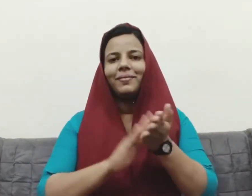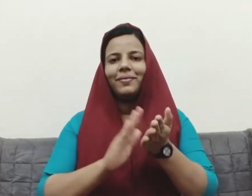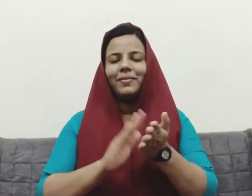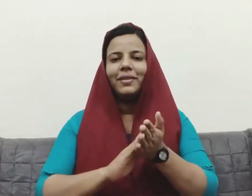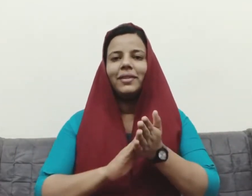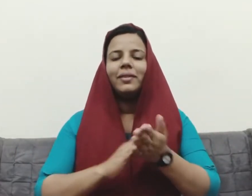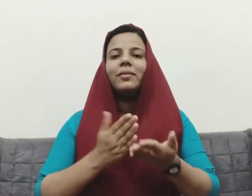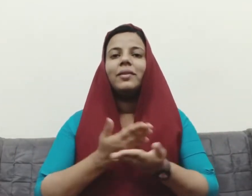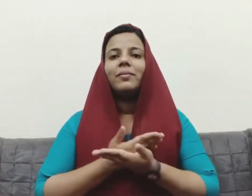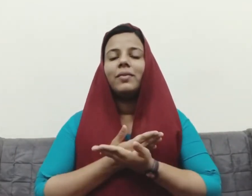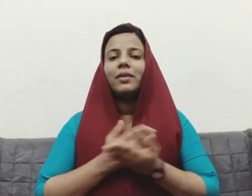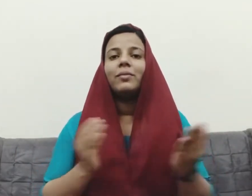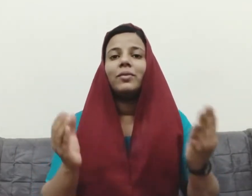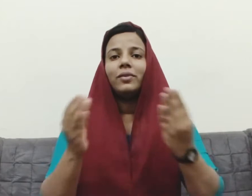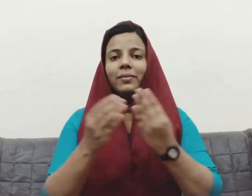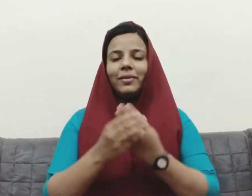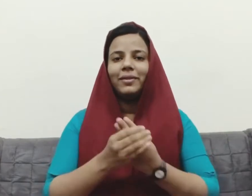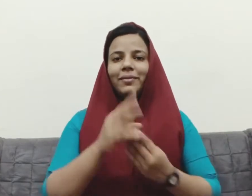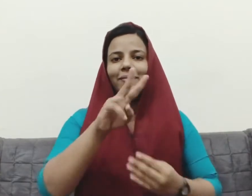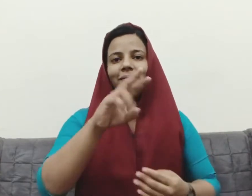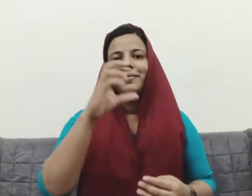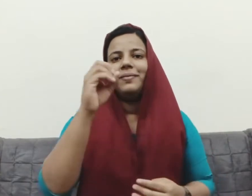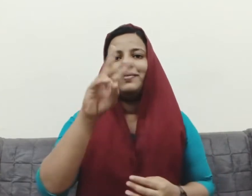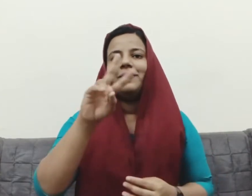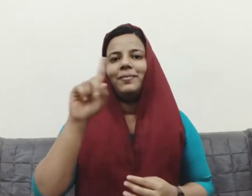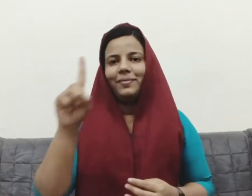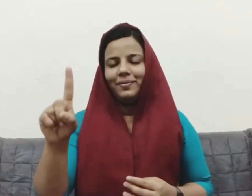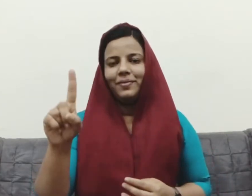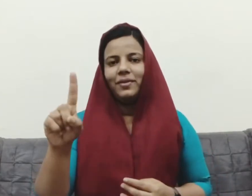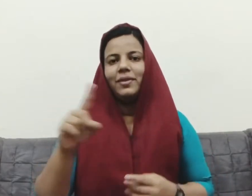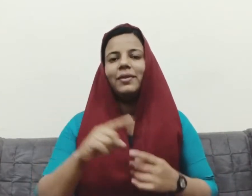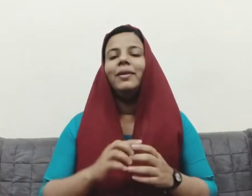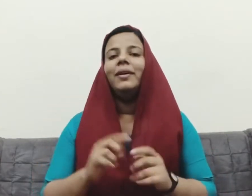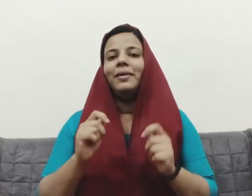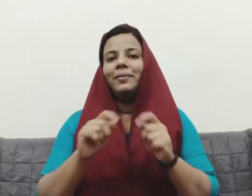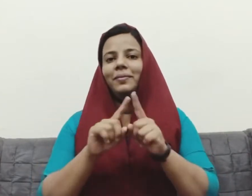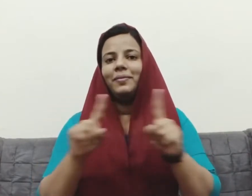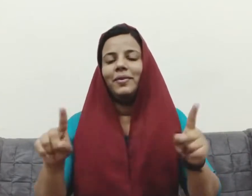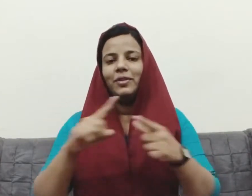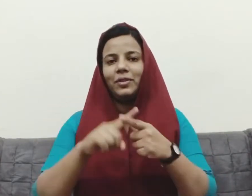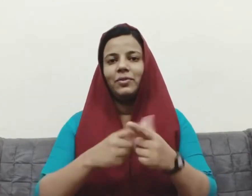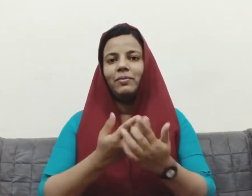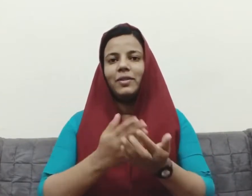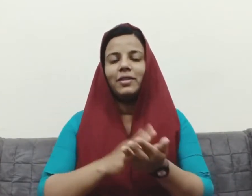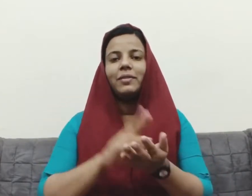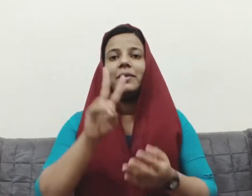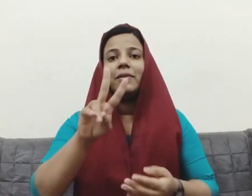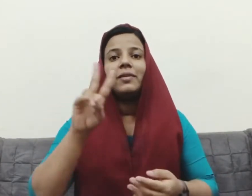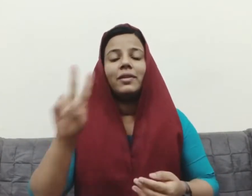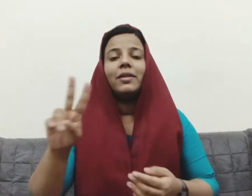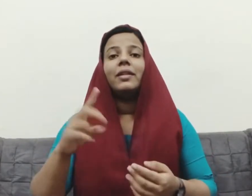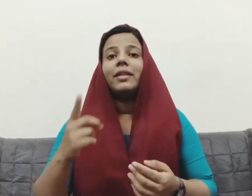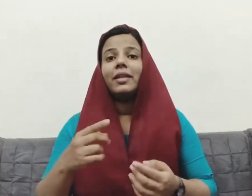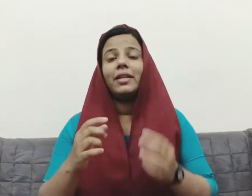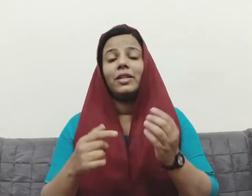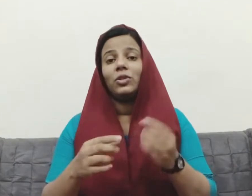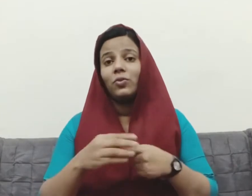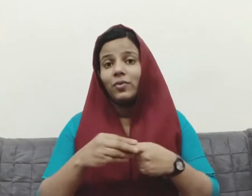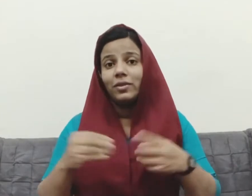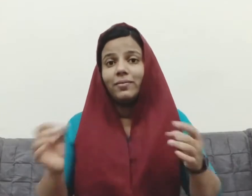പ്രഭാതത്തിൽ വാഴ്ത്തപ്പെടുമാറാകട്ടെ. പ്രിയപ്പെട്ട ദൈവമക്കളെ, നമുക്കൊരുമിച്ച് 2021 ഹല്ലേലൂയ ജൂൺ മാസം 22-ാം തീയതി ചൊവ്വാഴ്ച